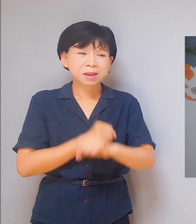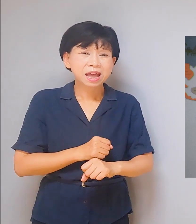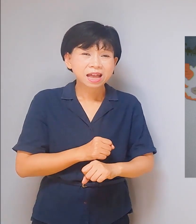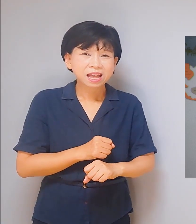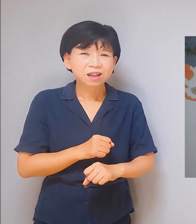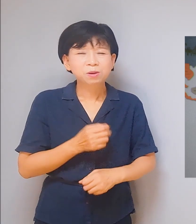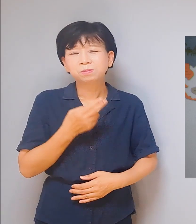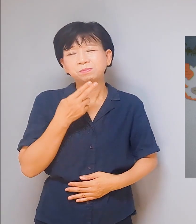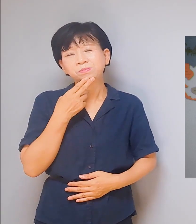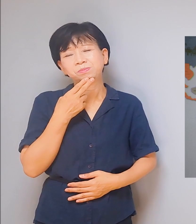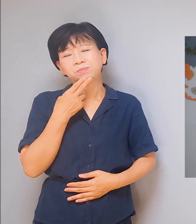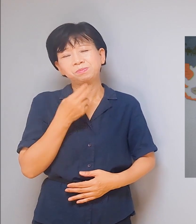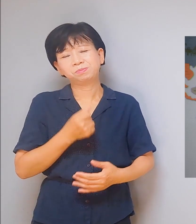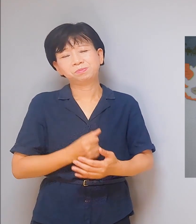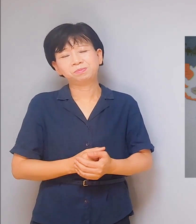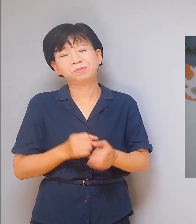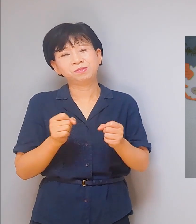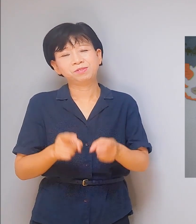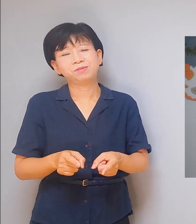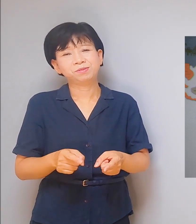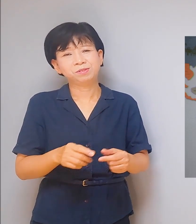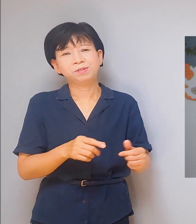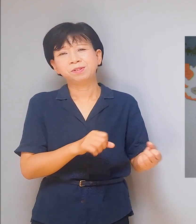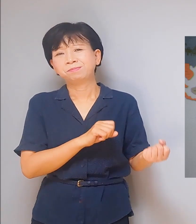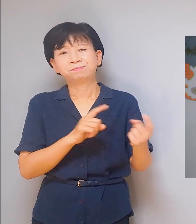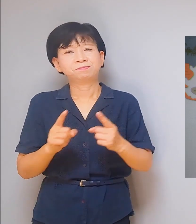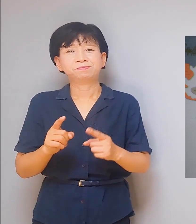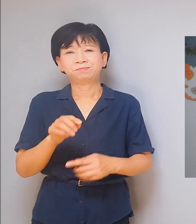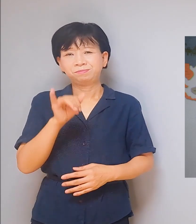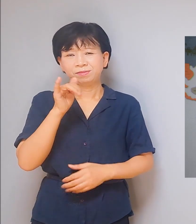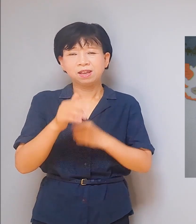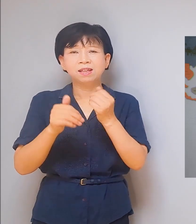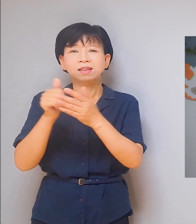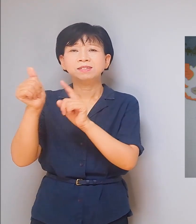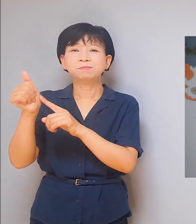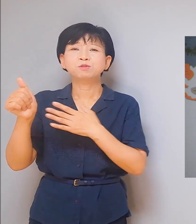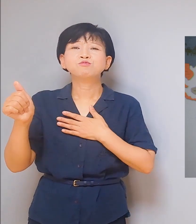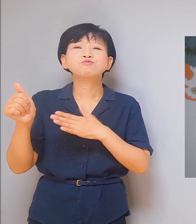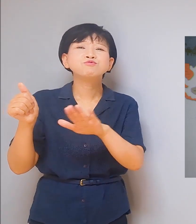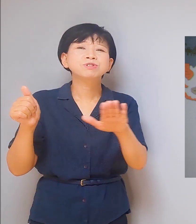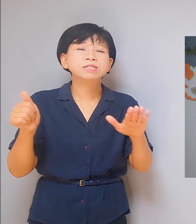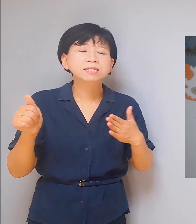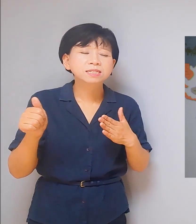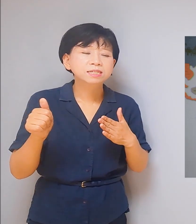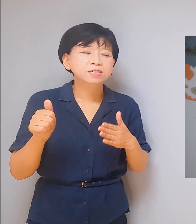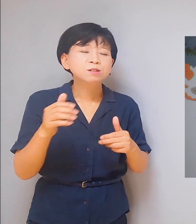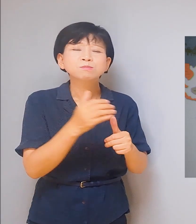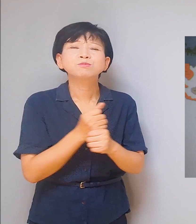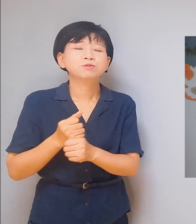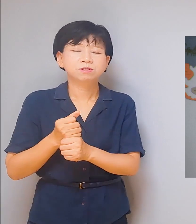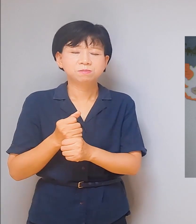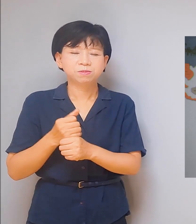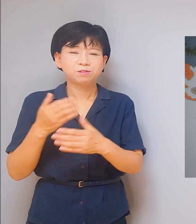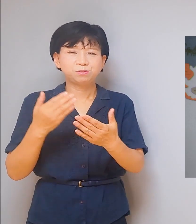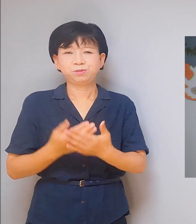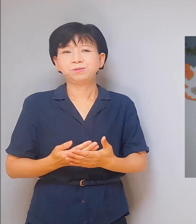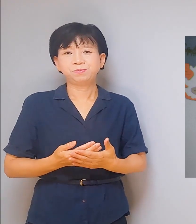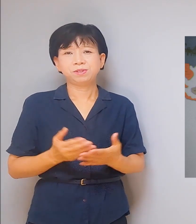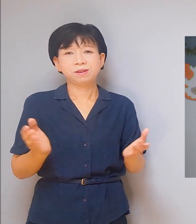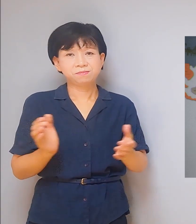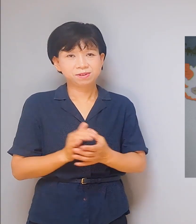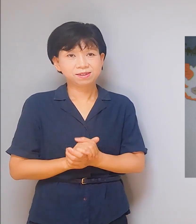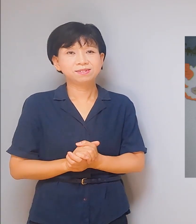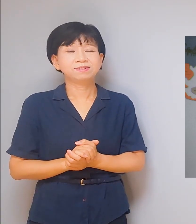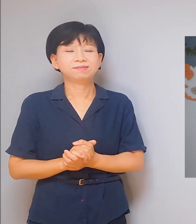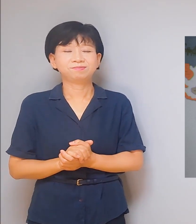좌절하고 절망의 기로에 놓여 있을 수 있지만 하나님께서 다시 우리를 어떻게 하신다고요? 붙드심이로다. 네,